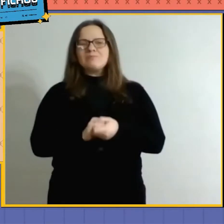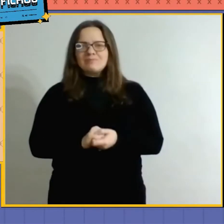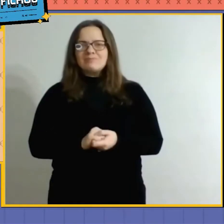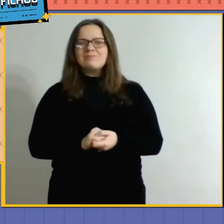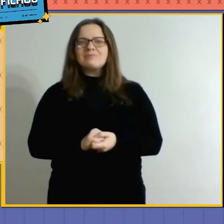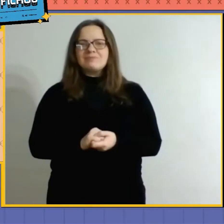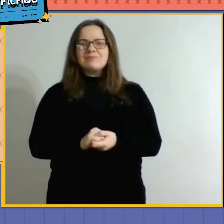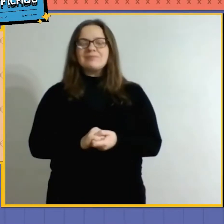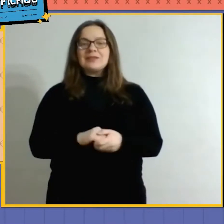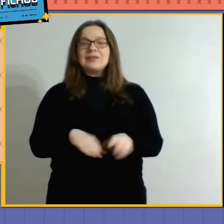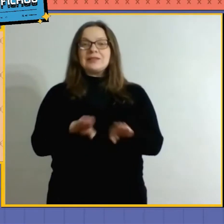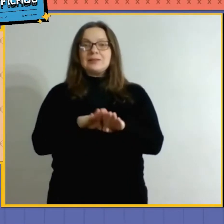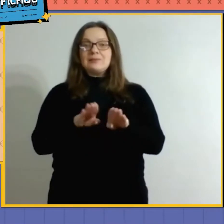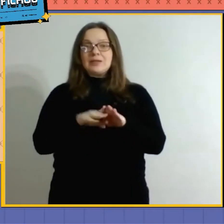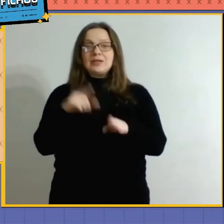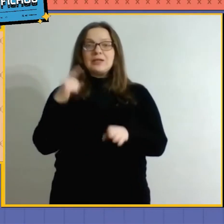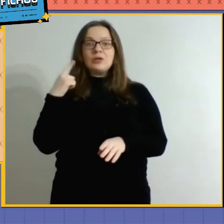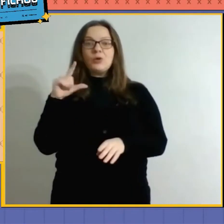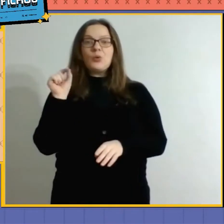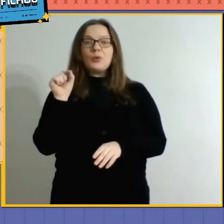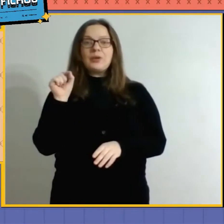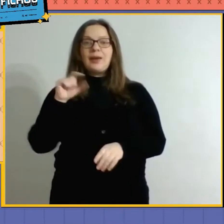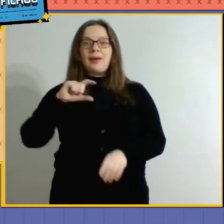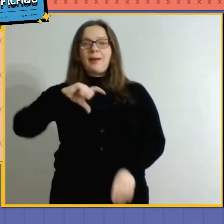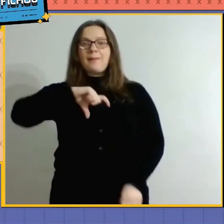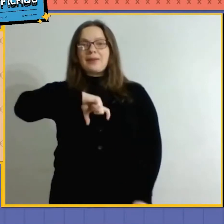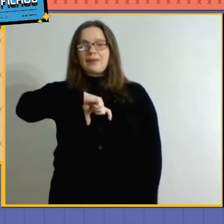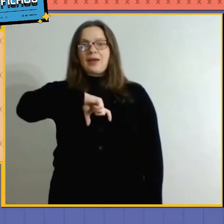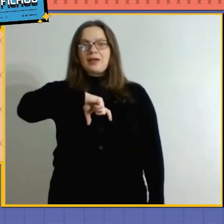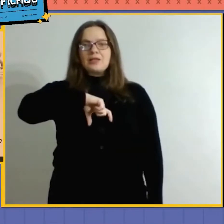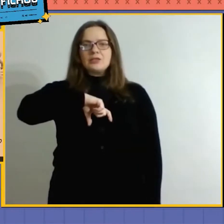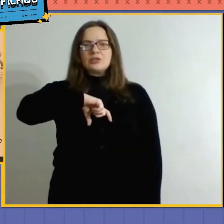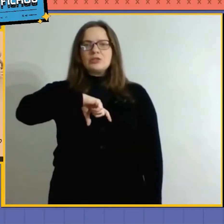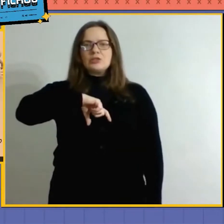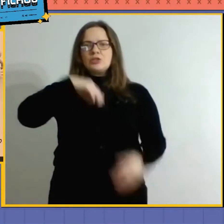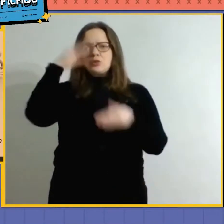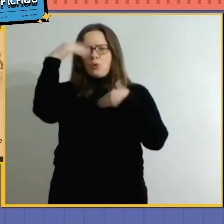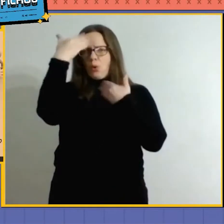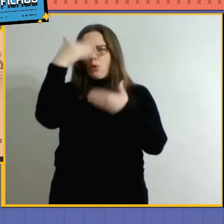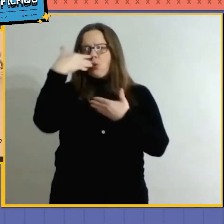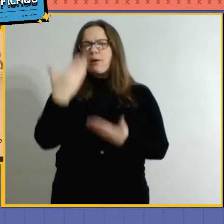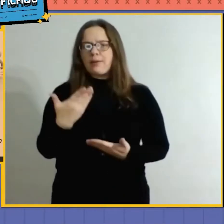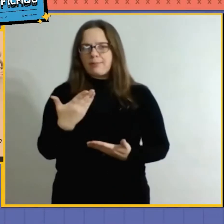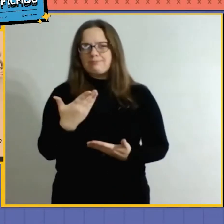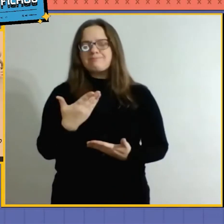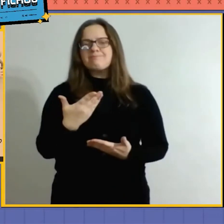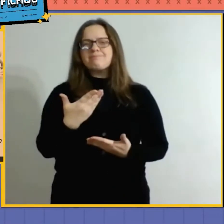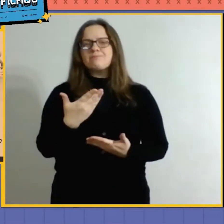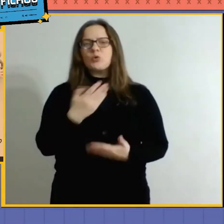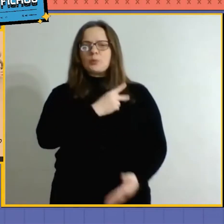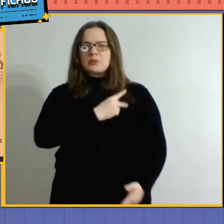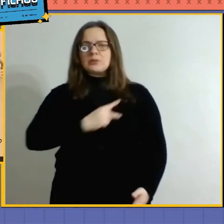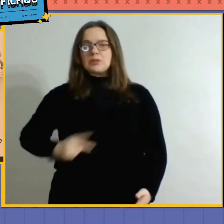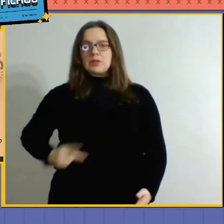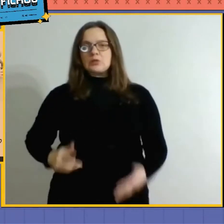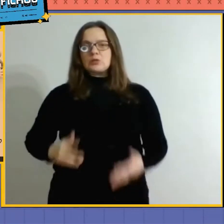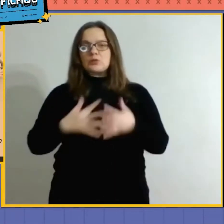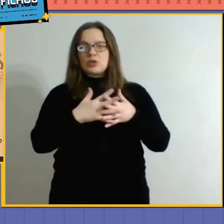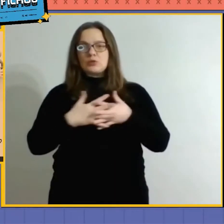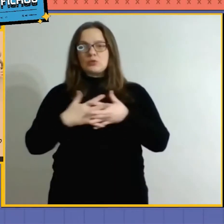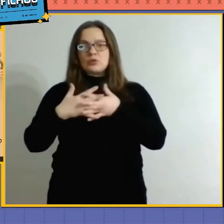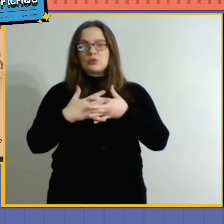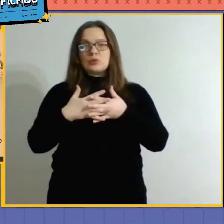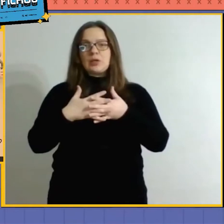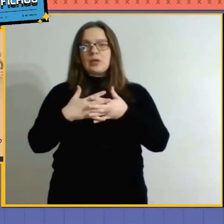a medalha de honra do presidente né então queridos é isso que eu queria